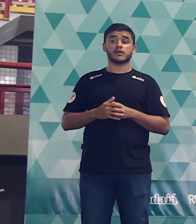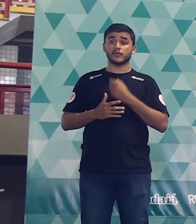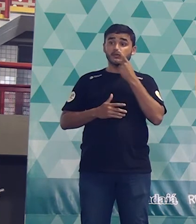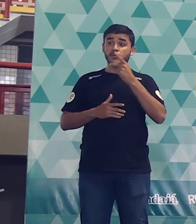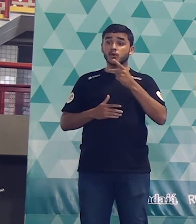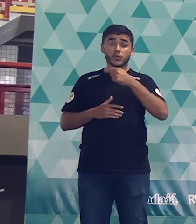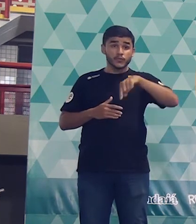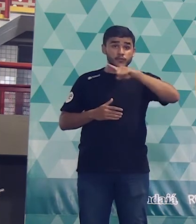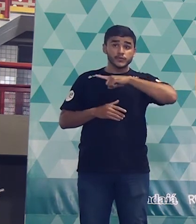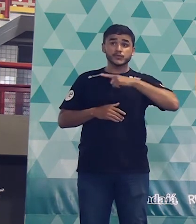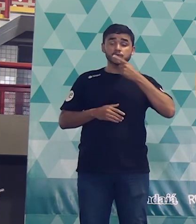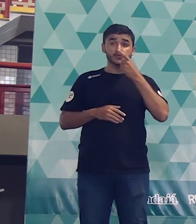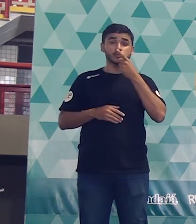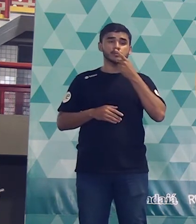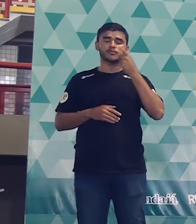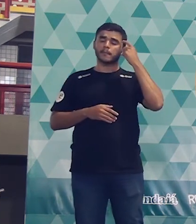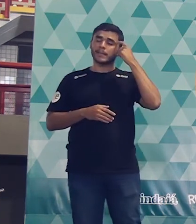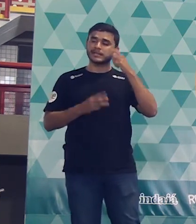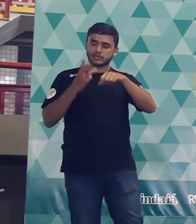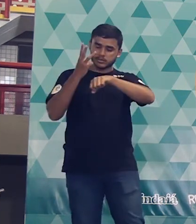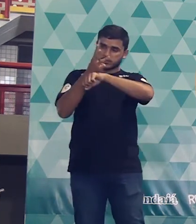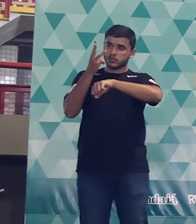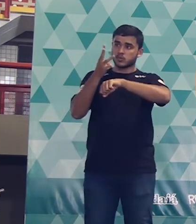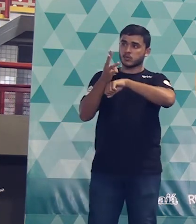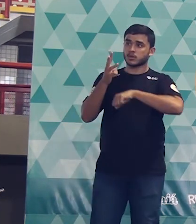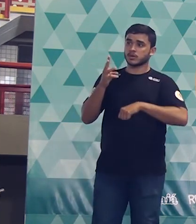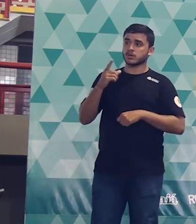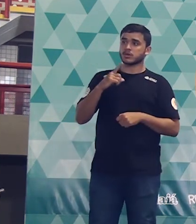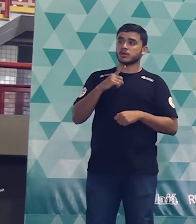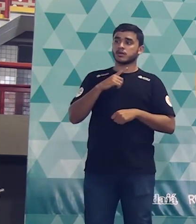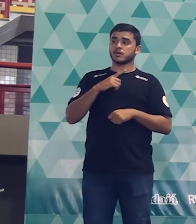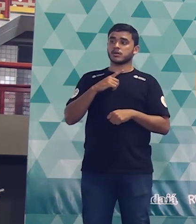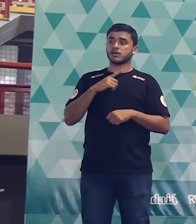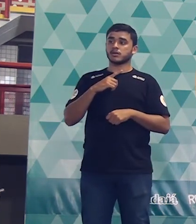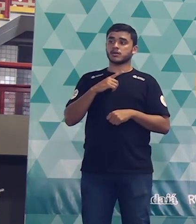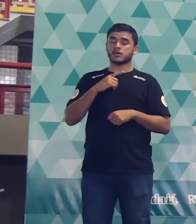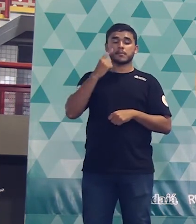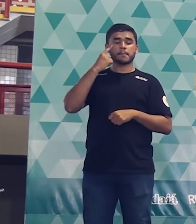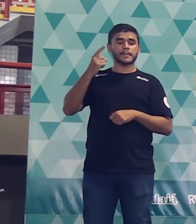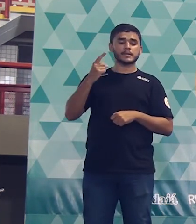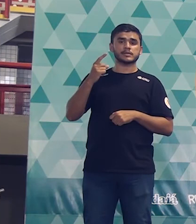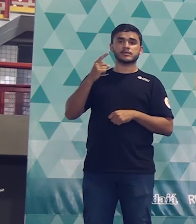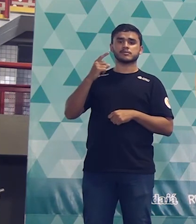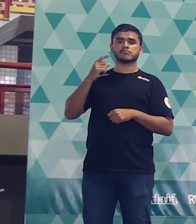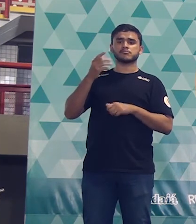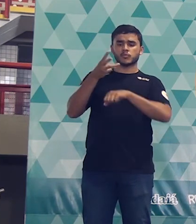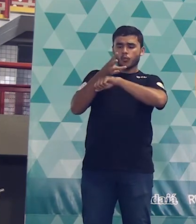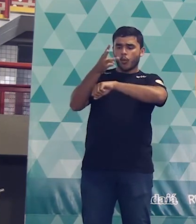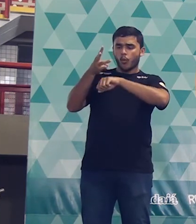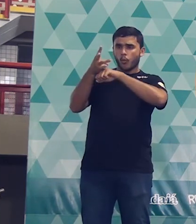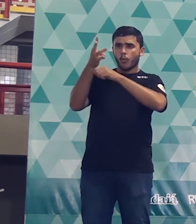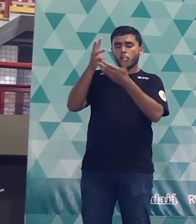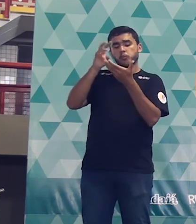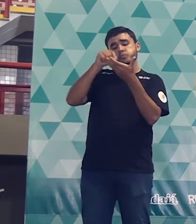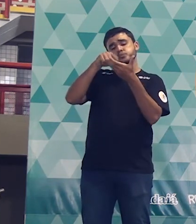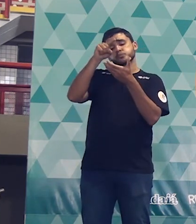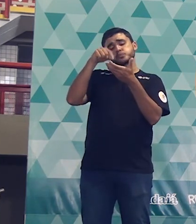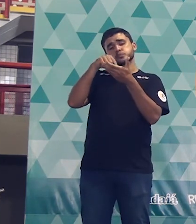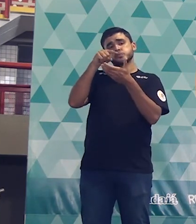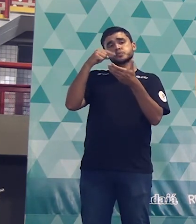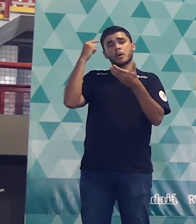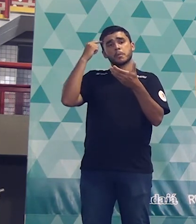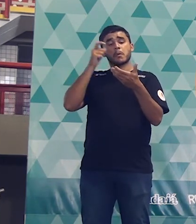Observe que o WhatsApp ele faz a gente acreditar que todas as pessoas que nos interessam não estão ali. Já percebeu